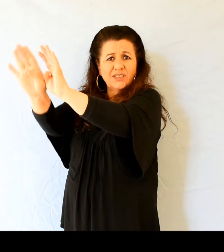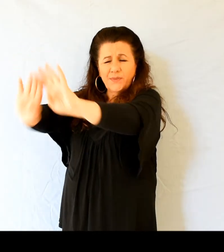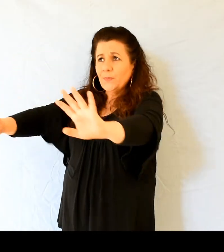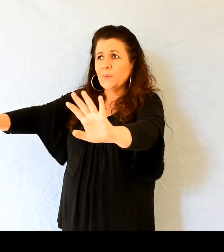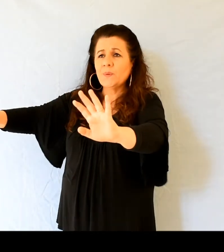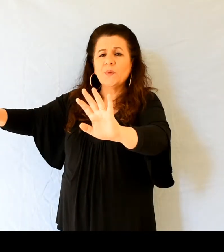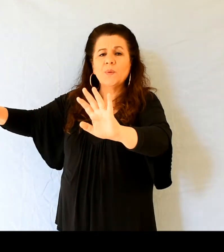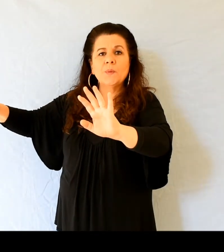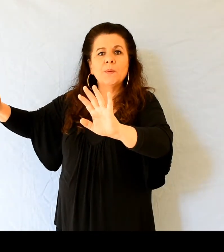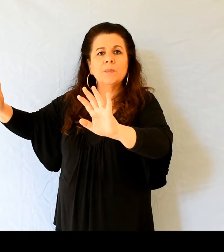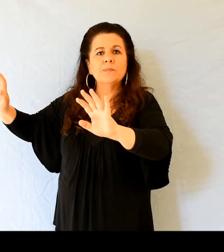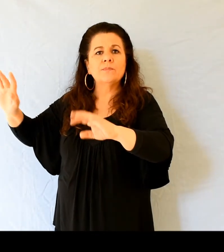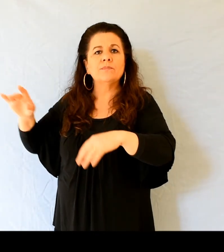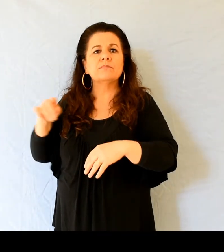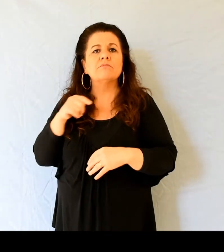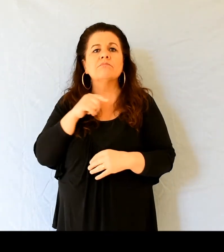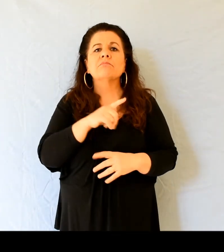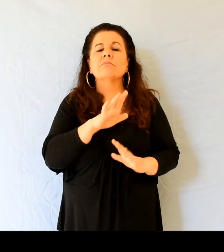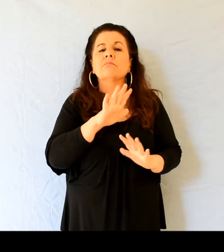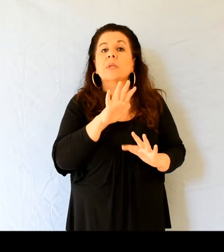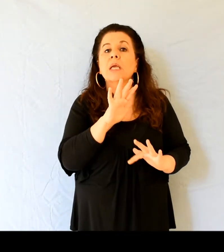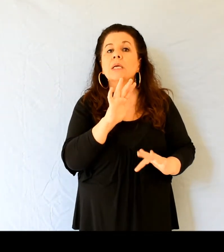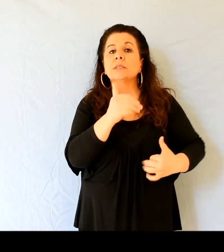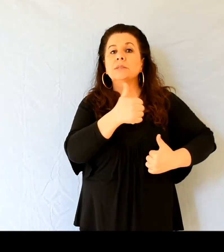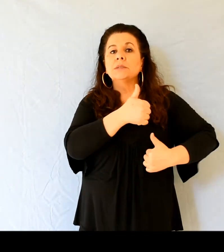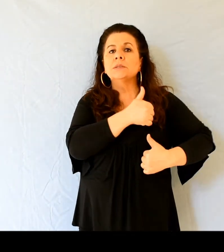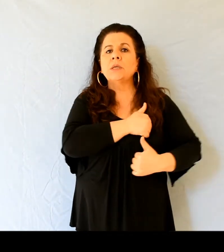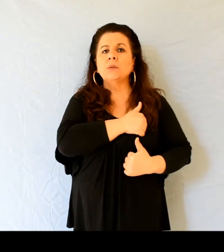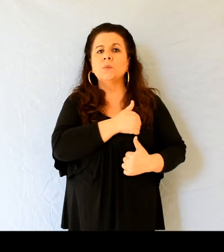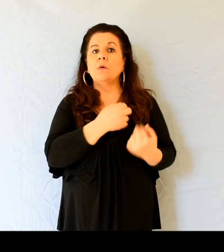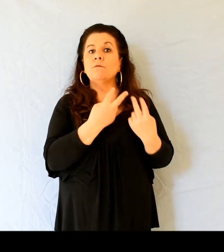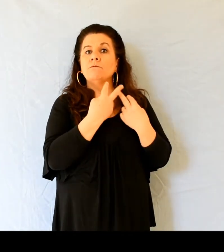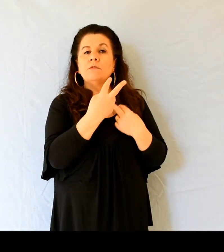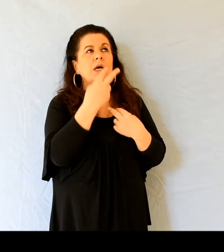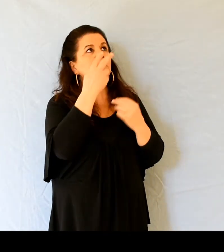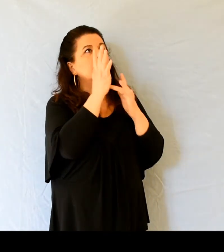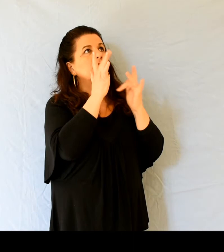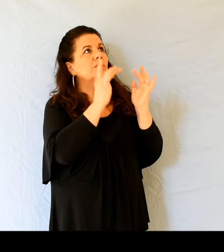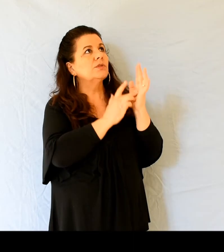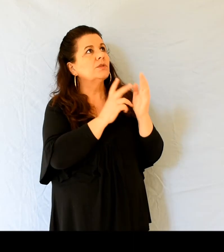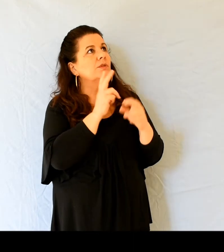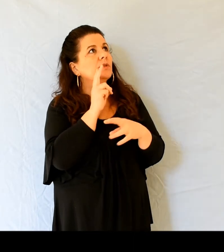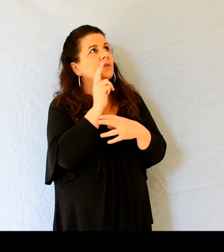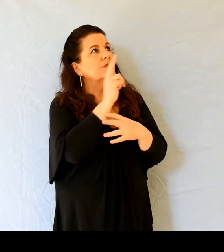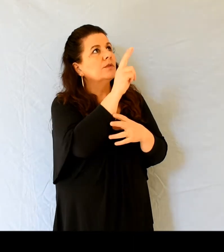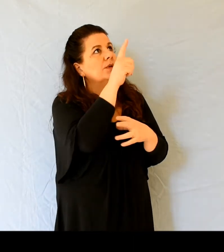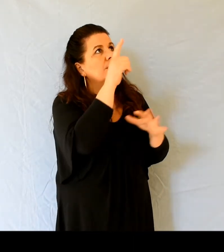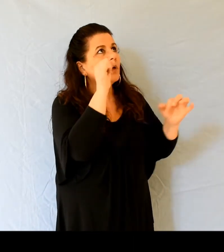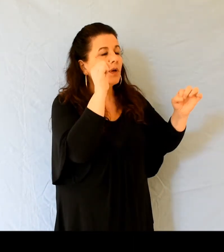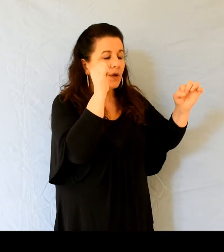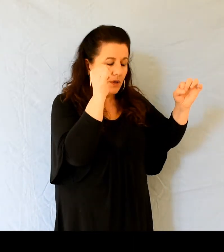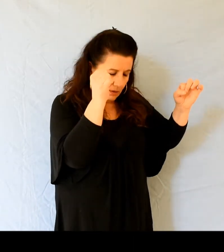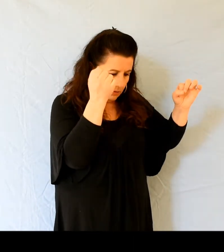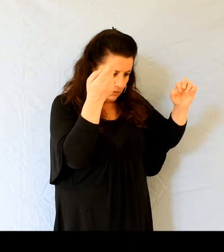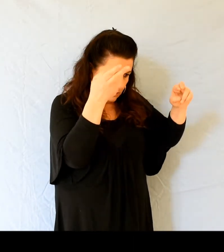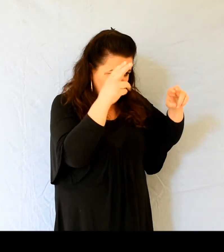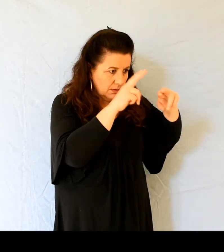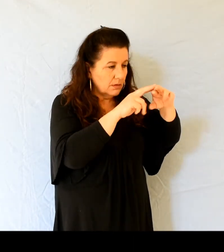Le centurion qui était là en face de Jésus, voyant comment il avait expiré, déclara